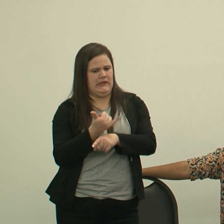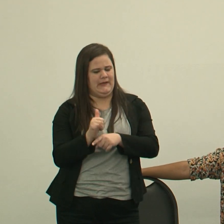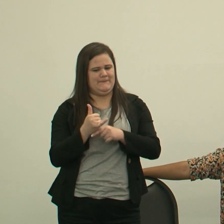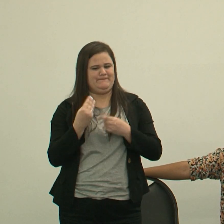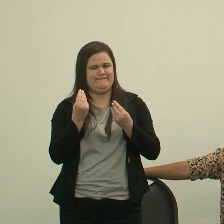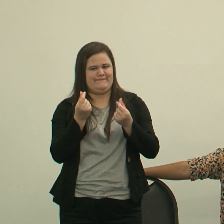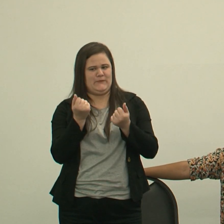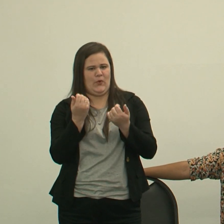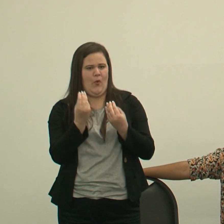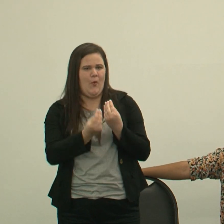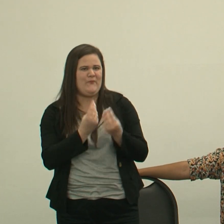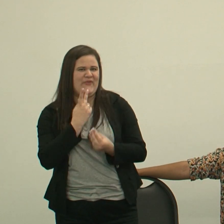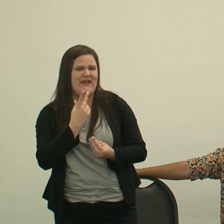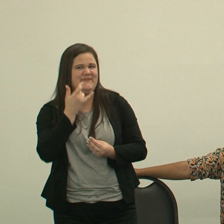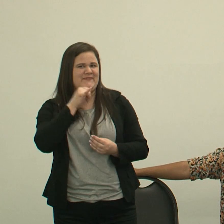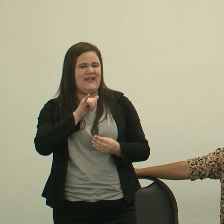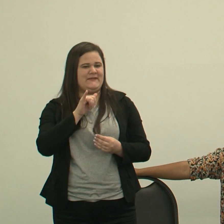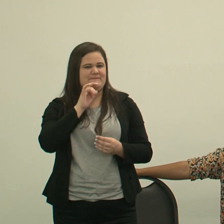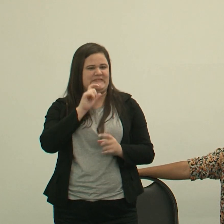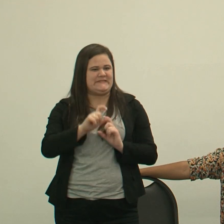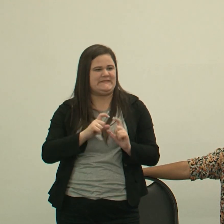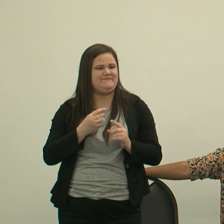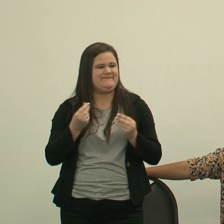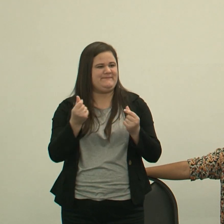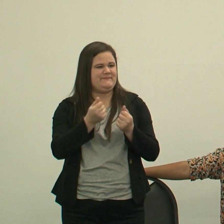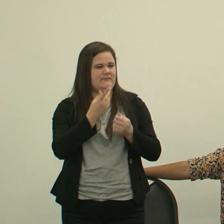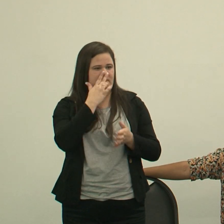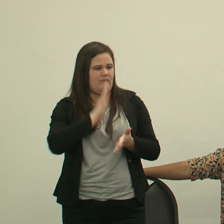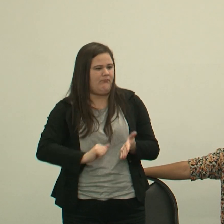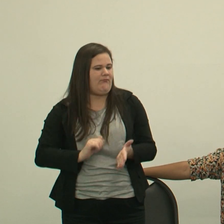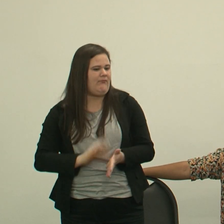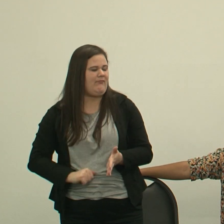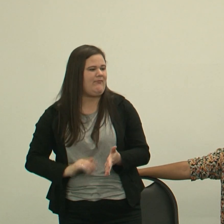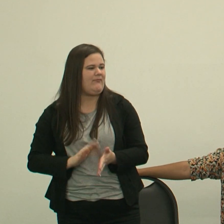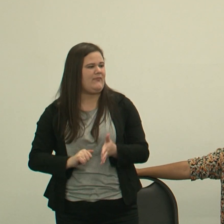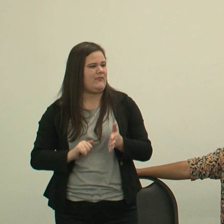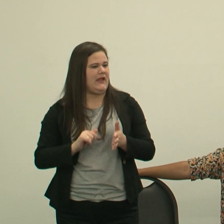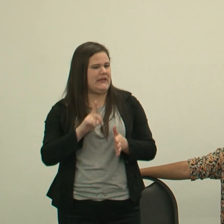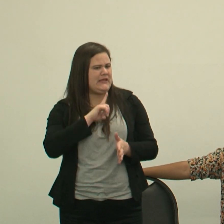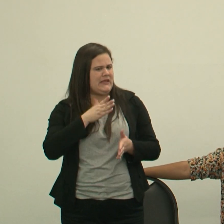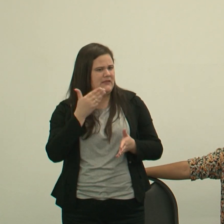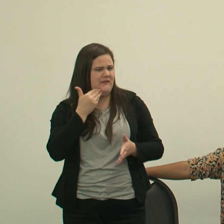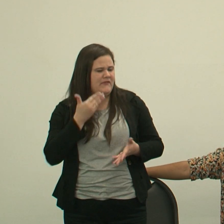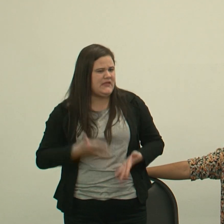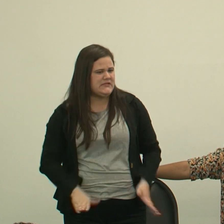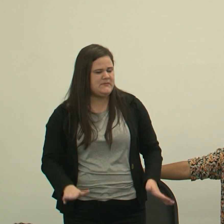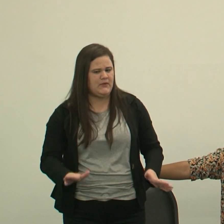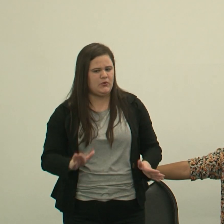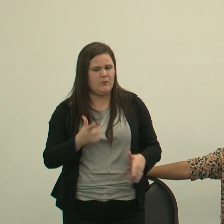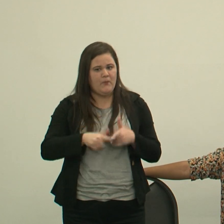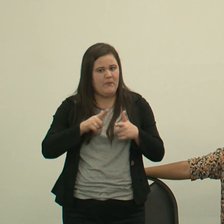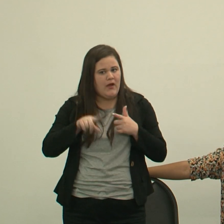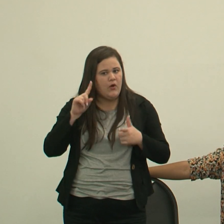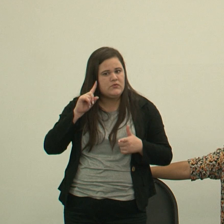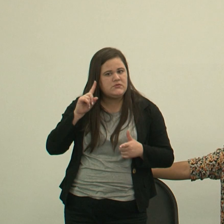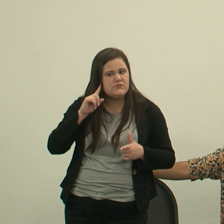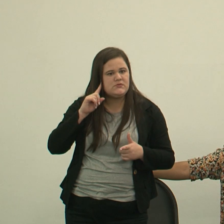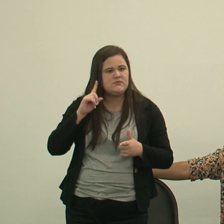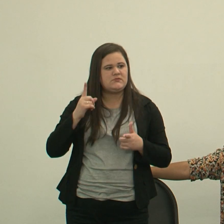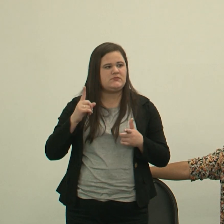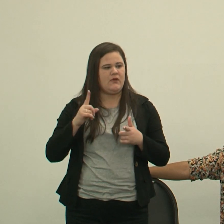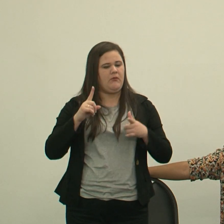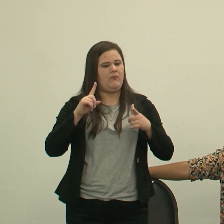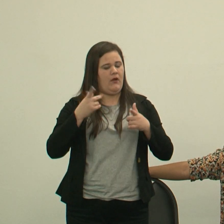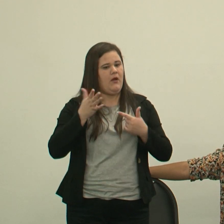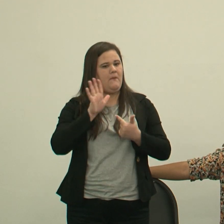fala dela, tentando criar eufemismos, mas ela está piorando. Ele tem defeitos de nascimento, problemas de audição, aí vai